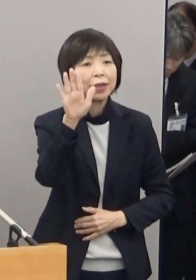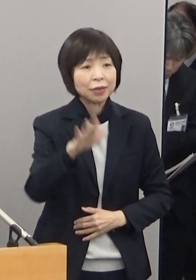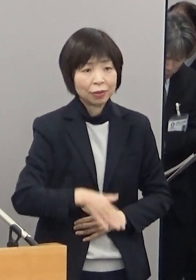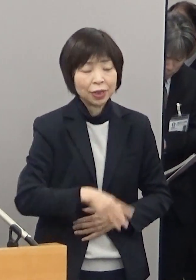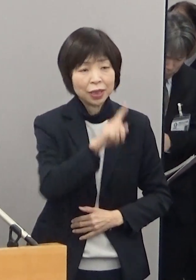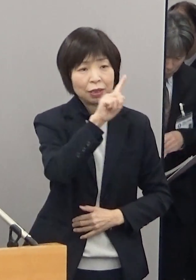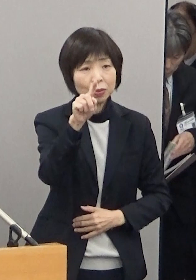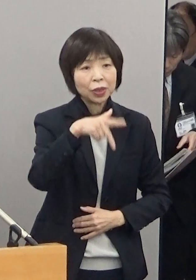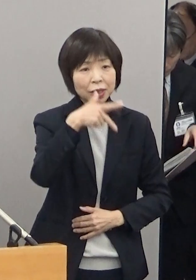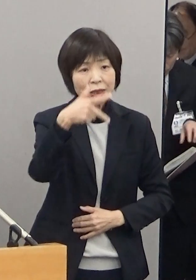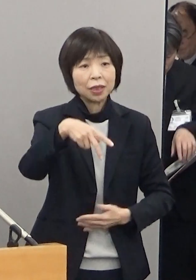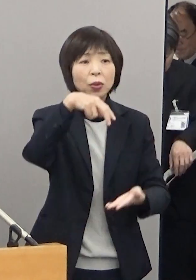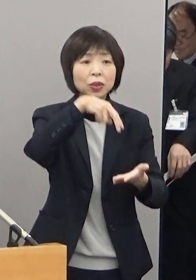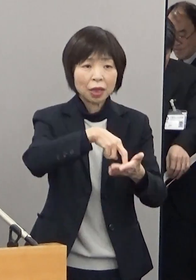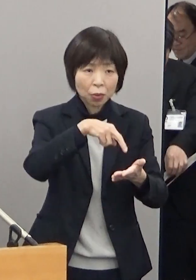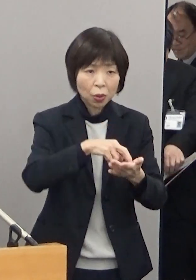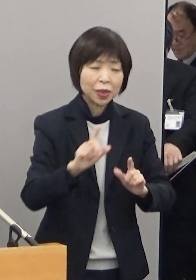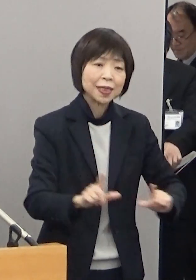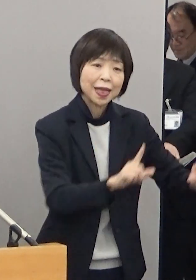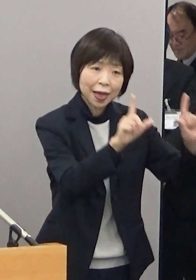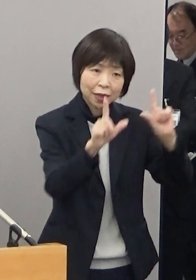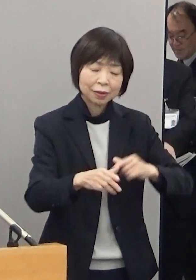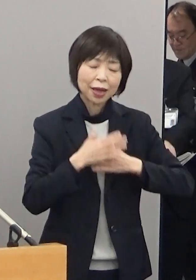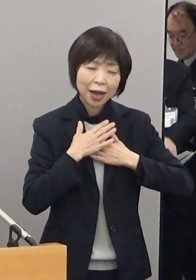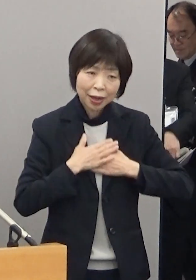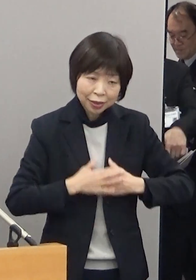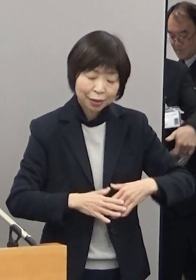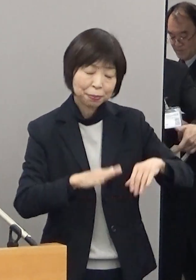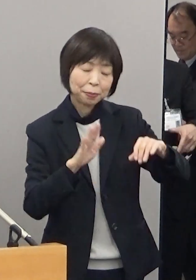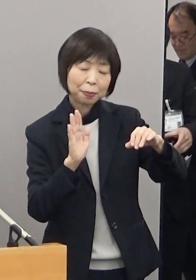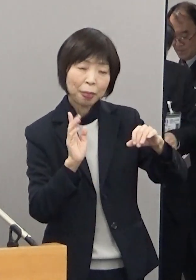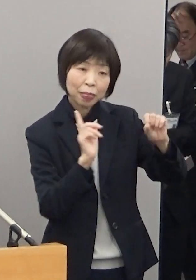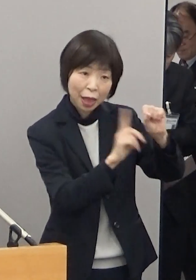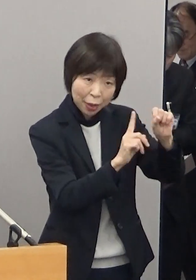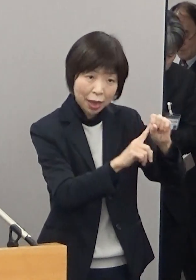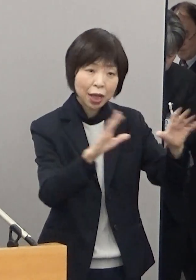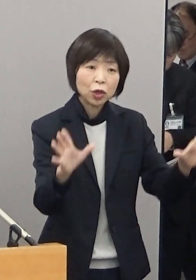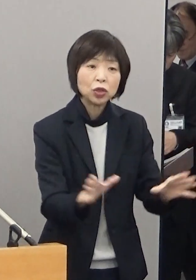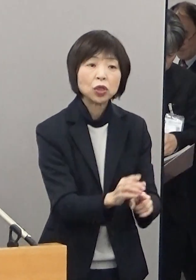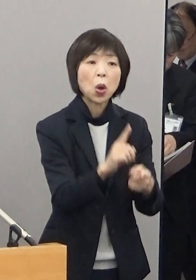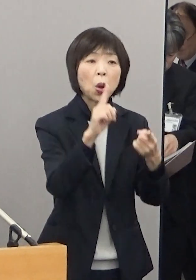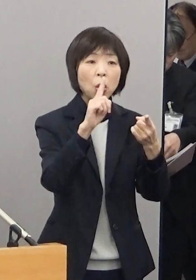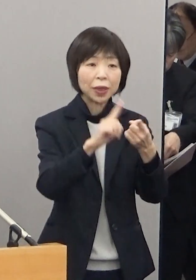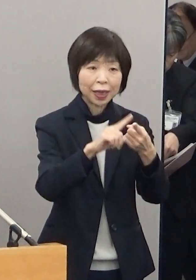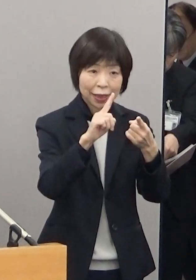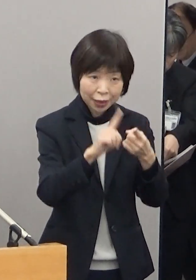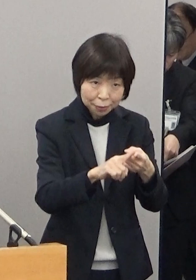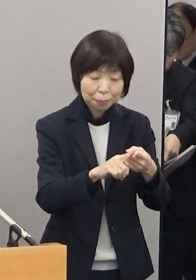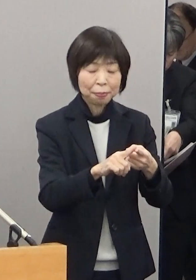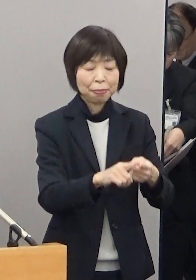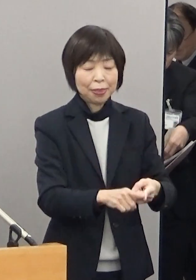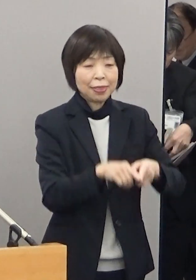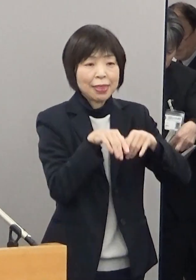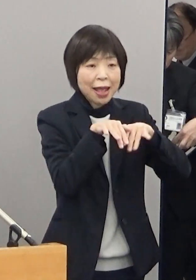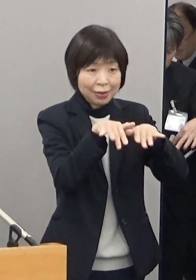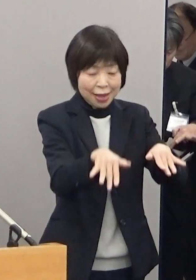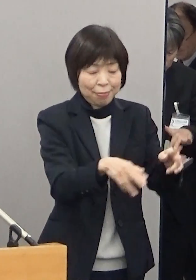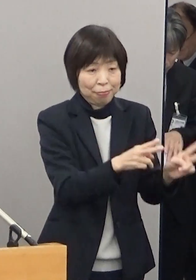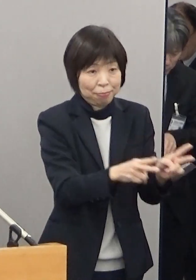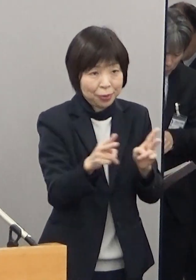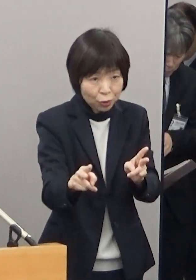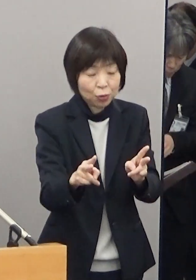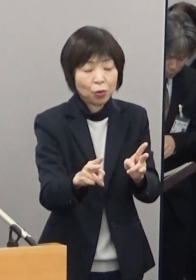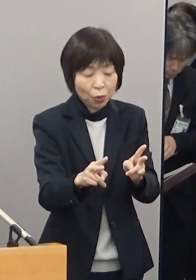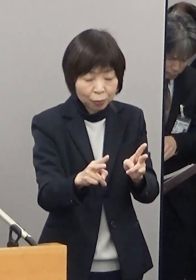市といたしましても生活の安定に資するため、総合的かつ一元的な体制を整備することと